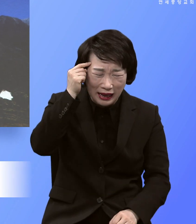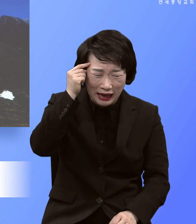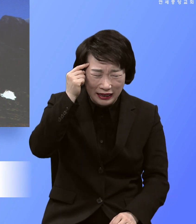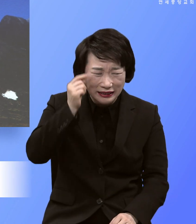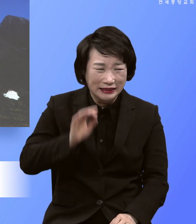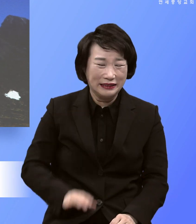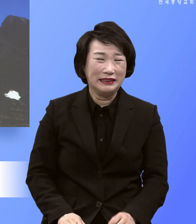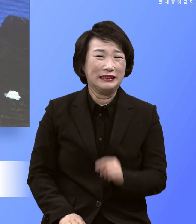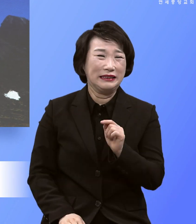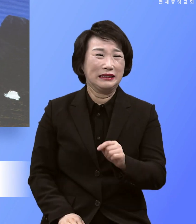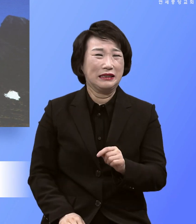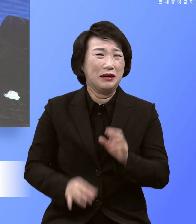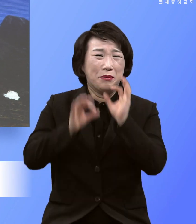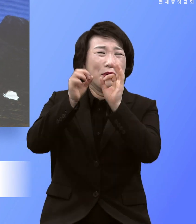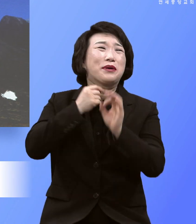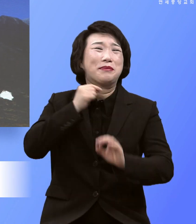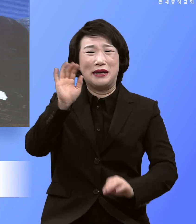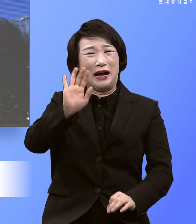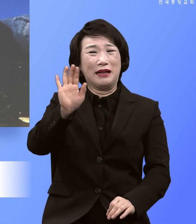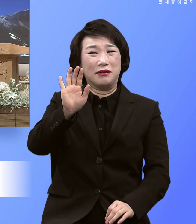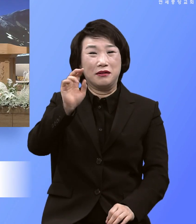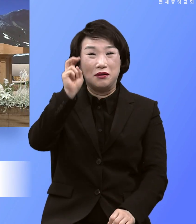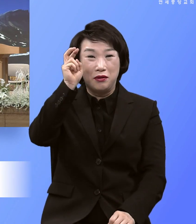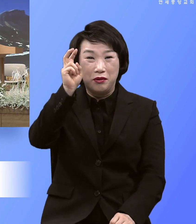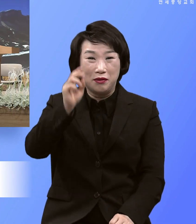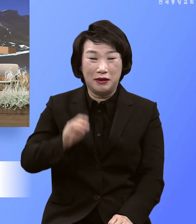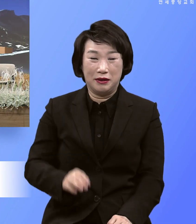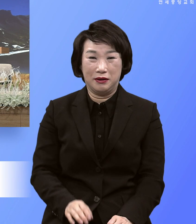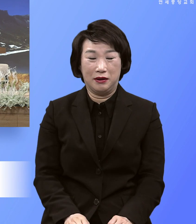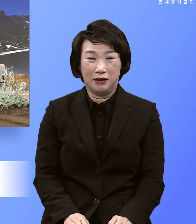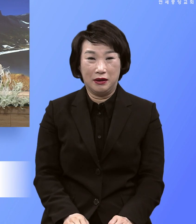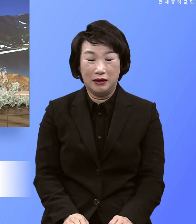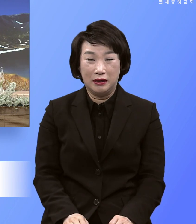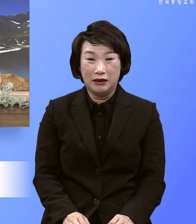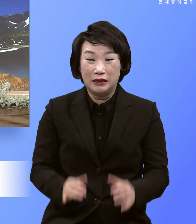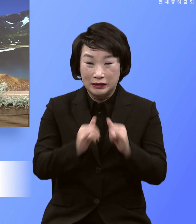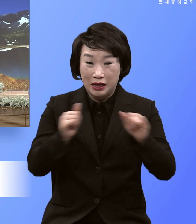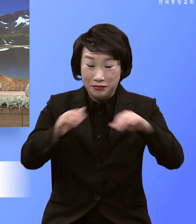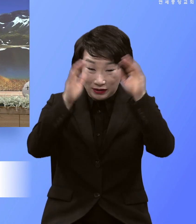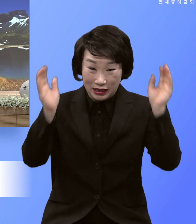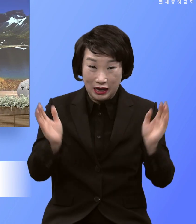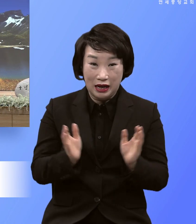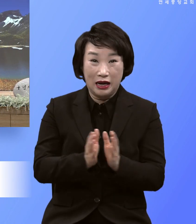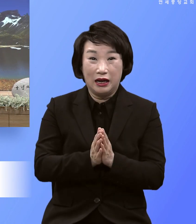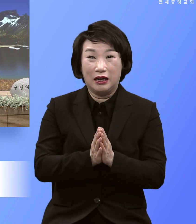두 번 다시 보고 싶지 않을 만큼 모든 사람들이